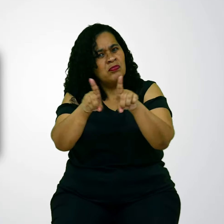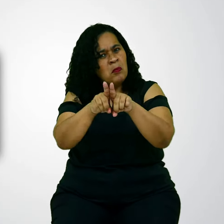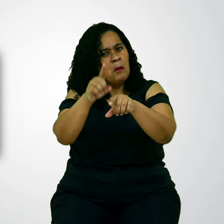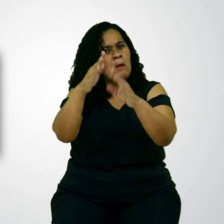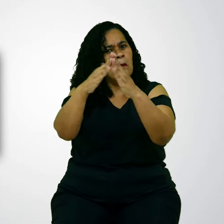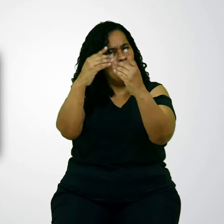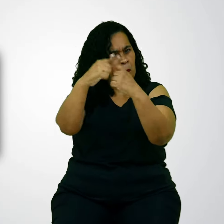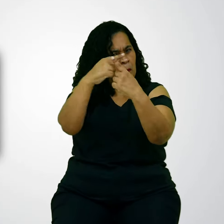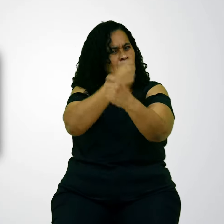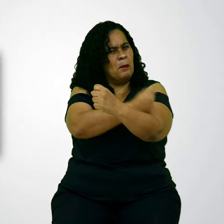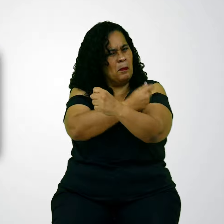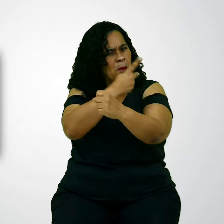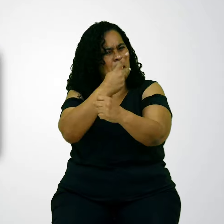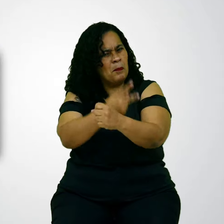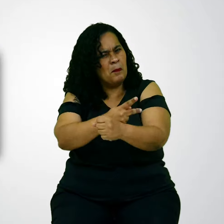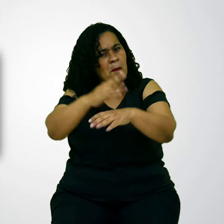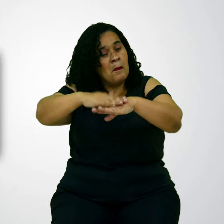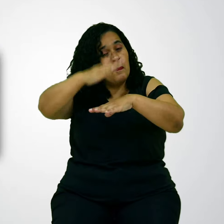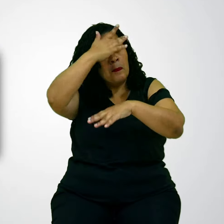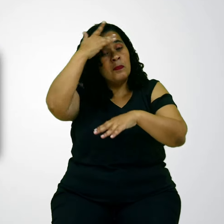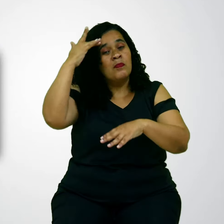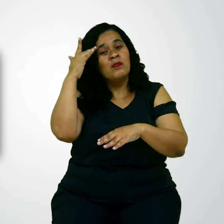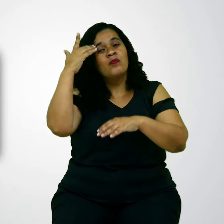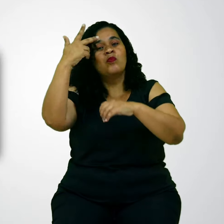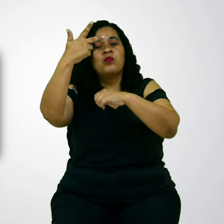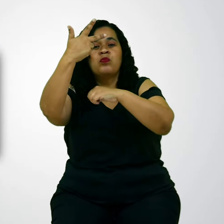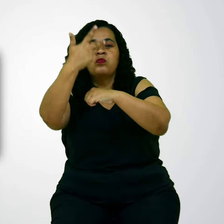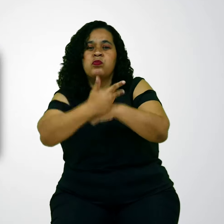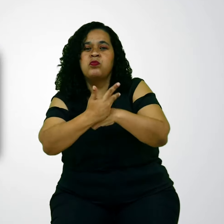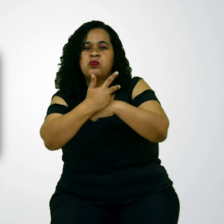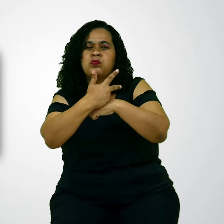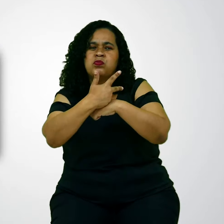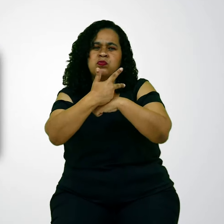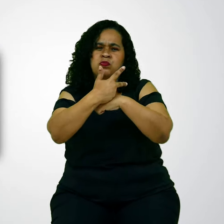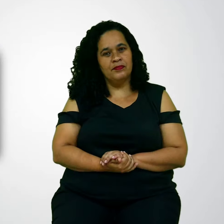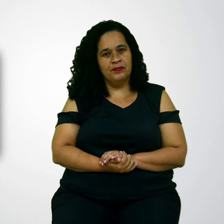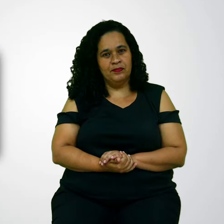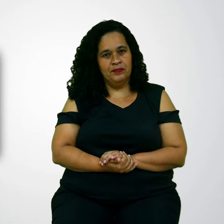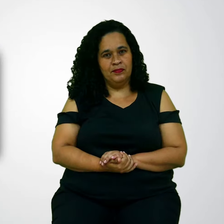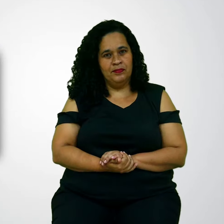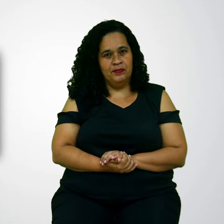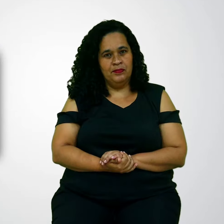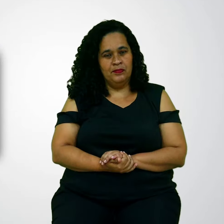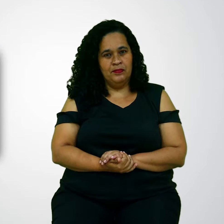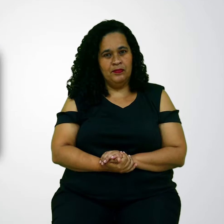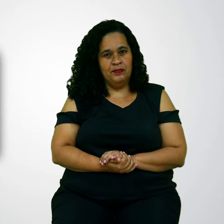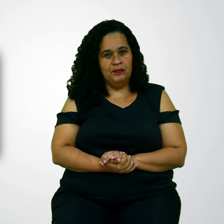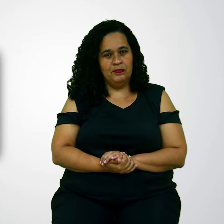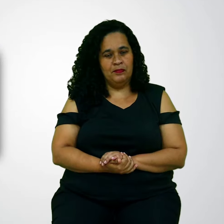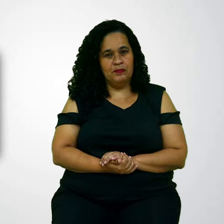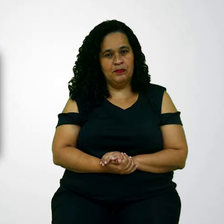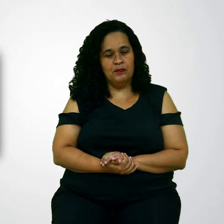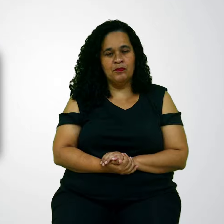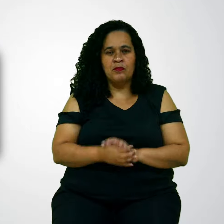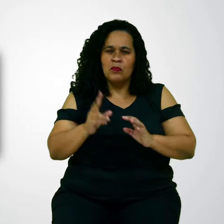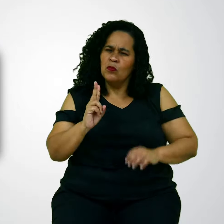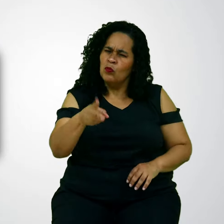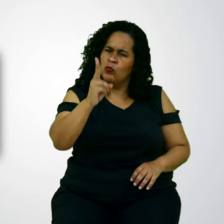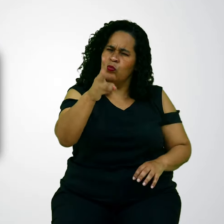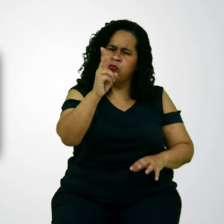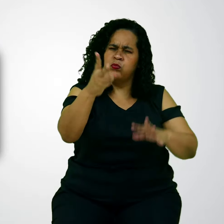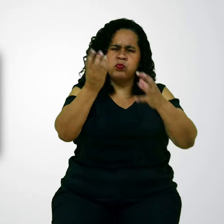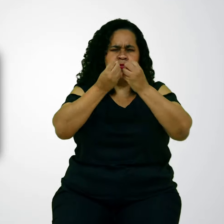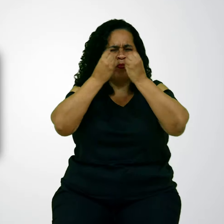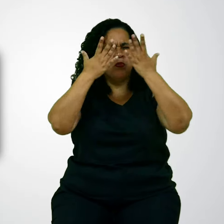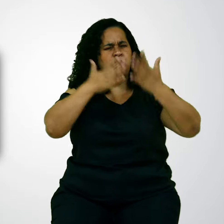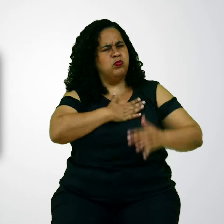mais pessoas sejam alcançadas por esse conteúdo. Vamos lá? É isso aí, é sempre uma satisfação receber você e